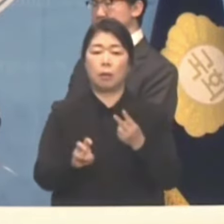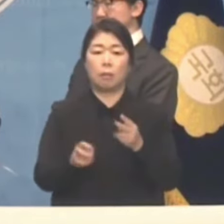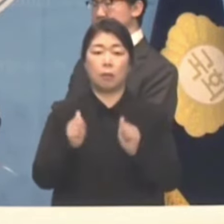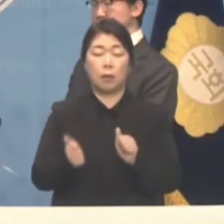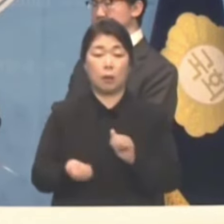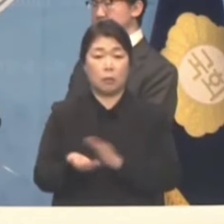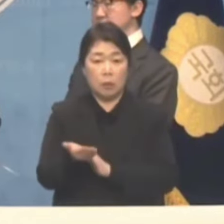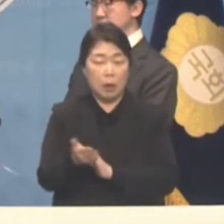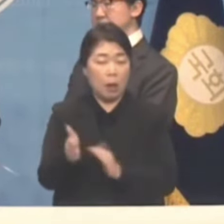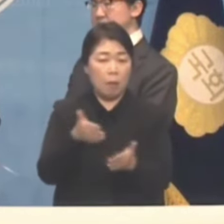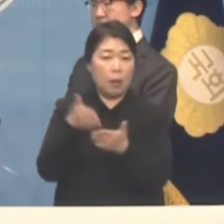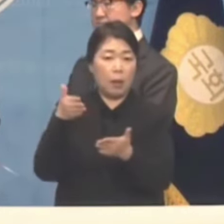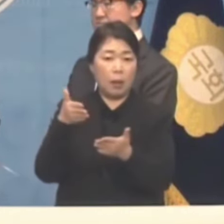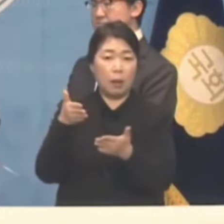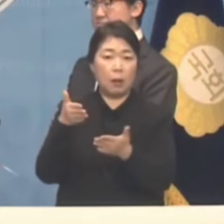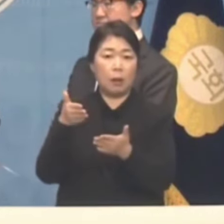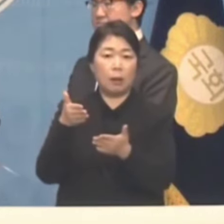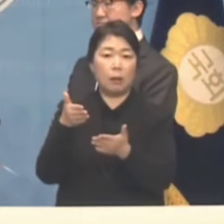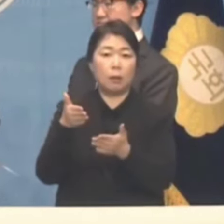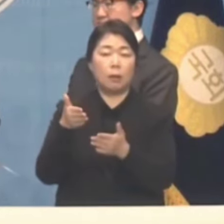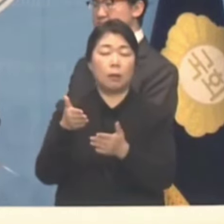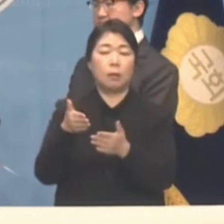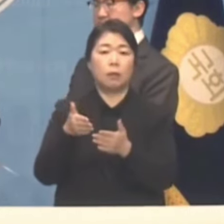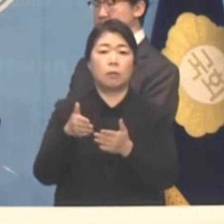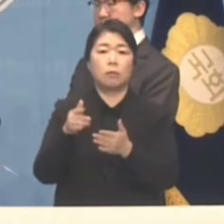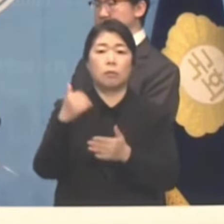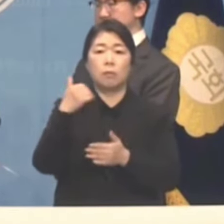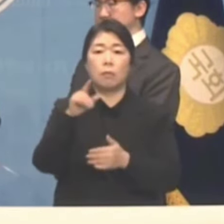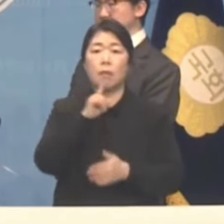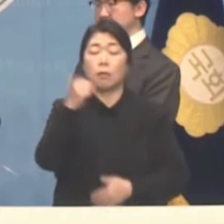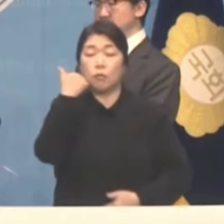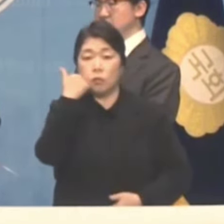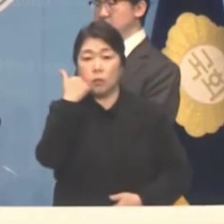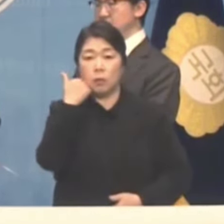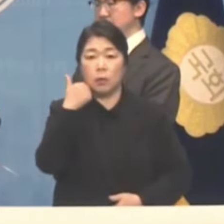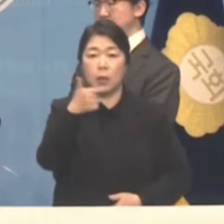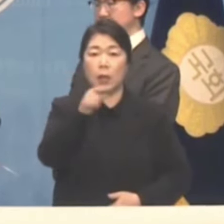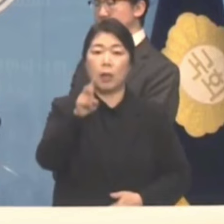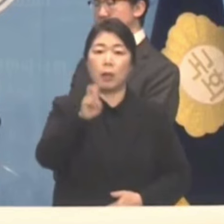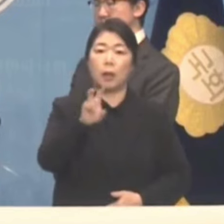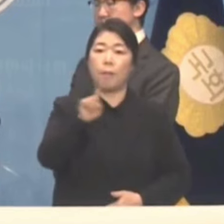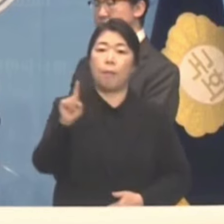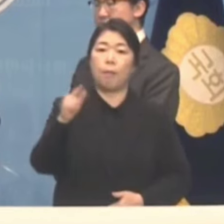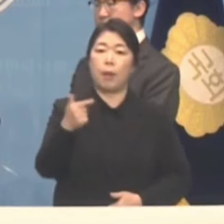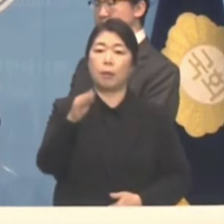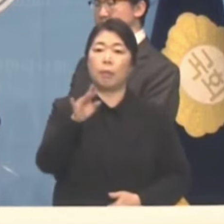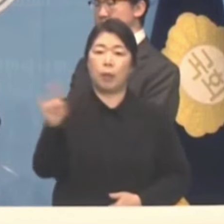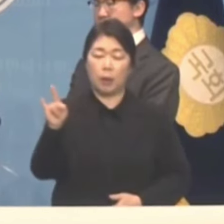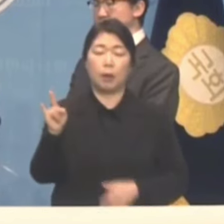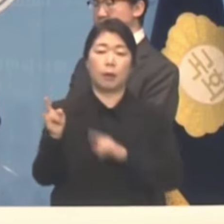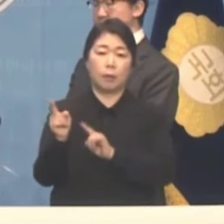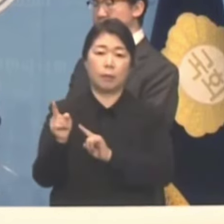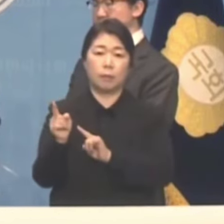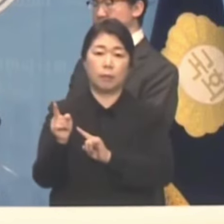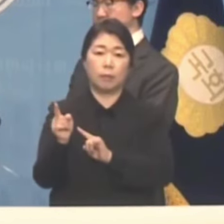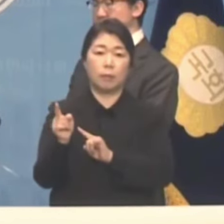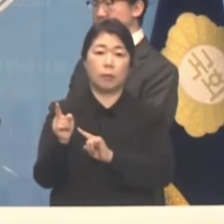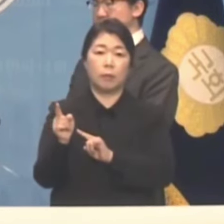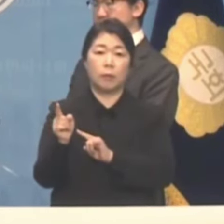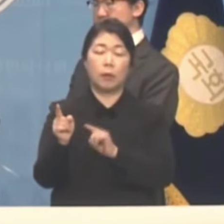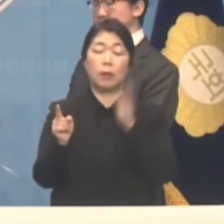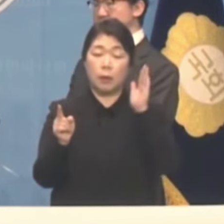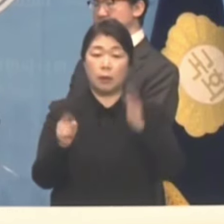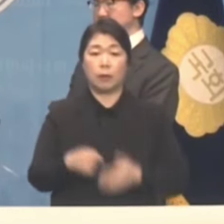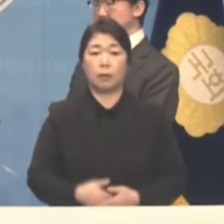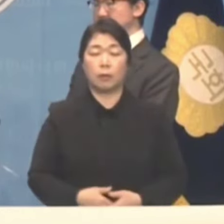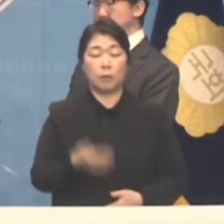먹히더라 이것이 김만의 말입니다 2심에서 씨알도 안 먹혔던 것이